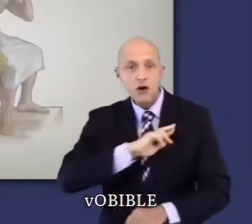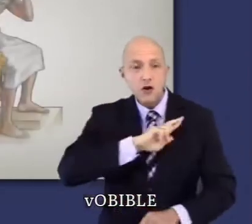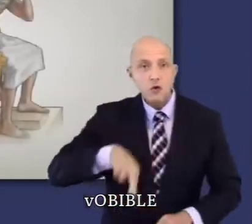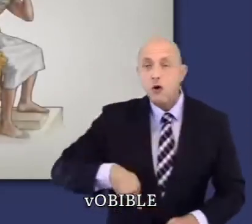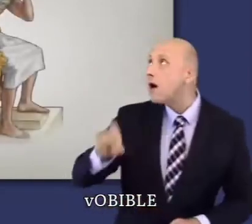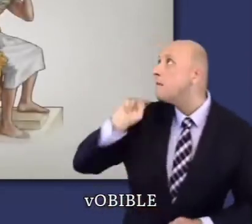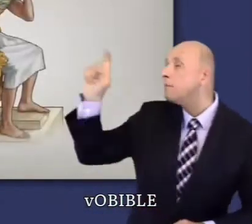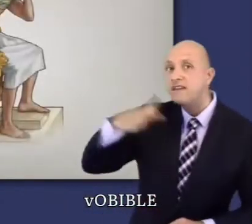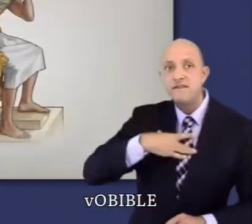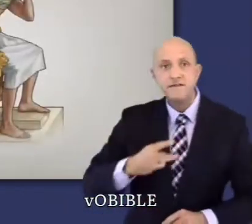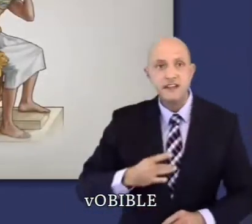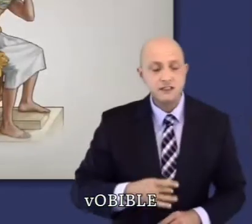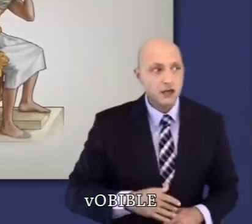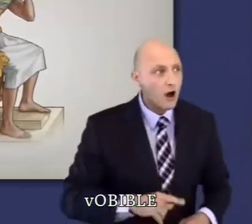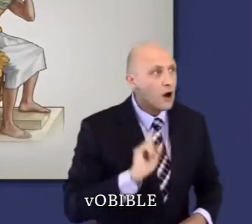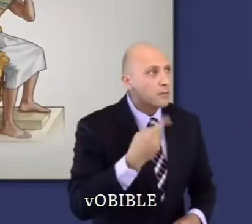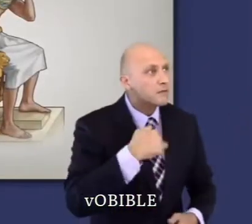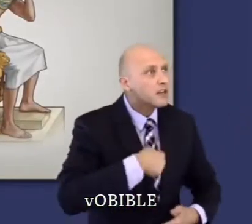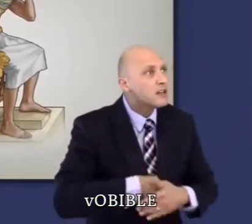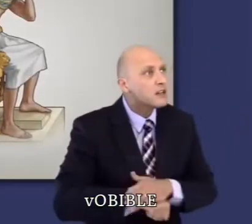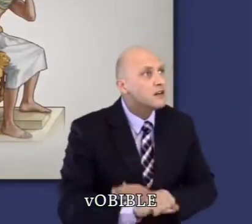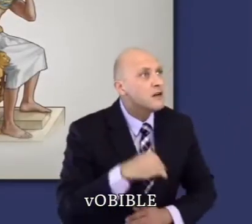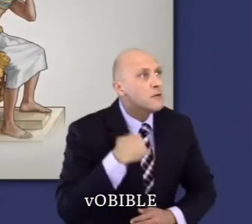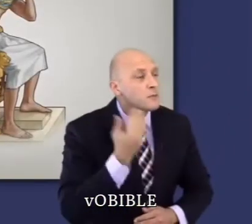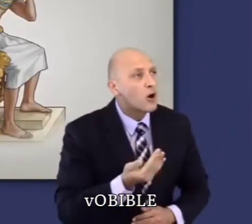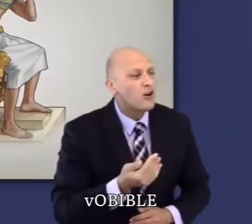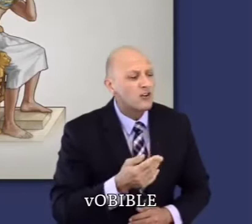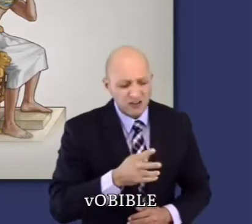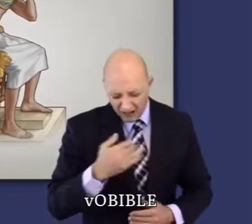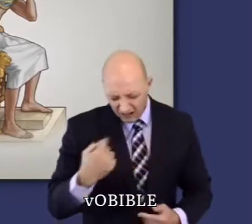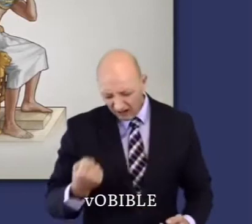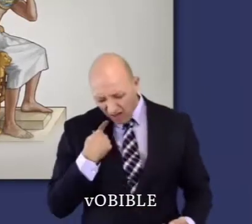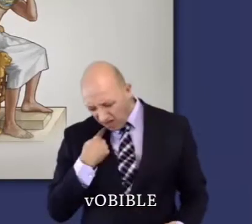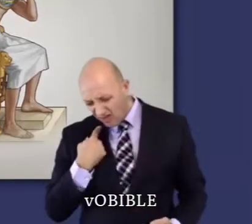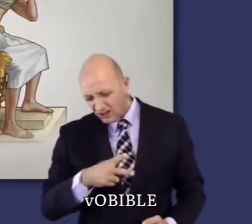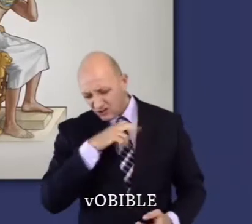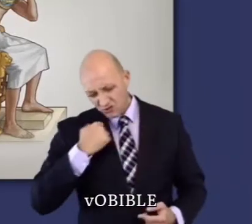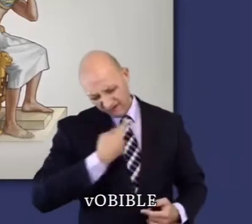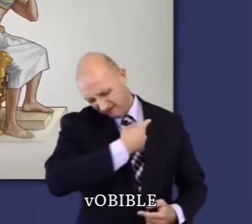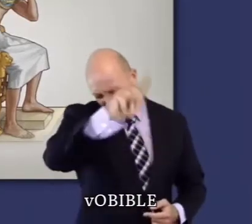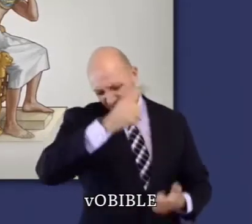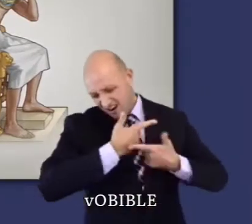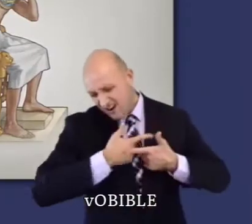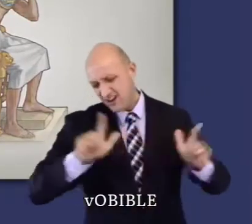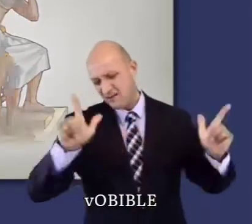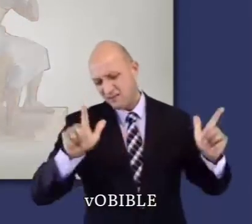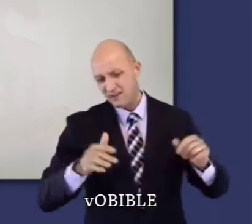Pharaon, qui est humilié par la mort de son propre fils, laisse enfin partir les Israélites.